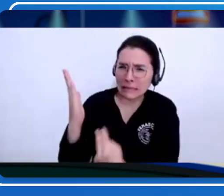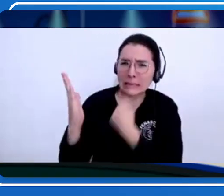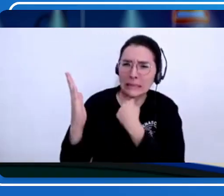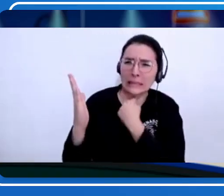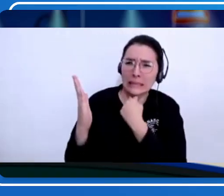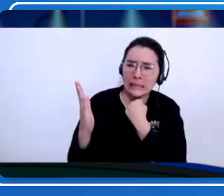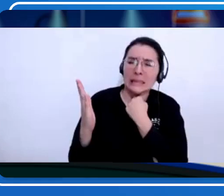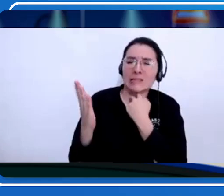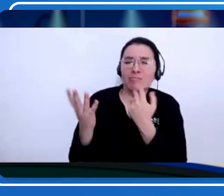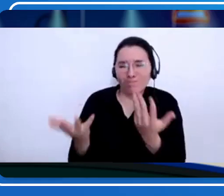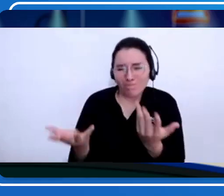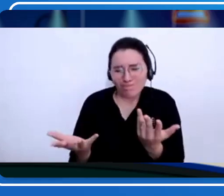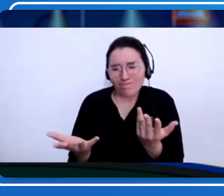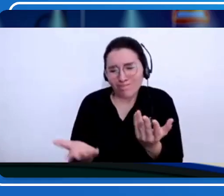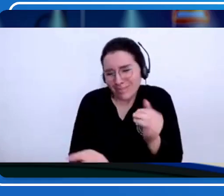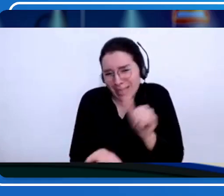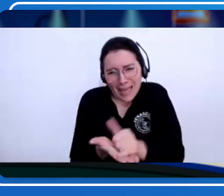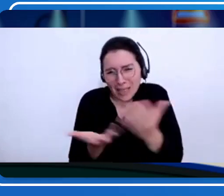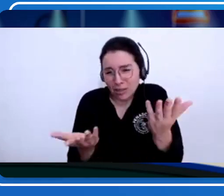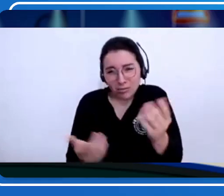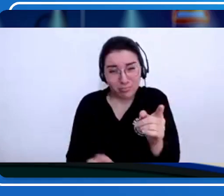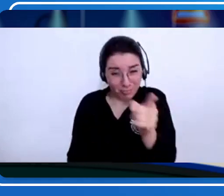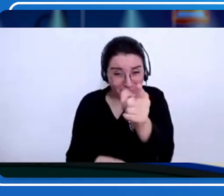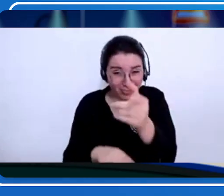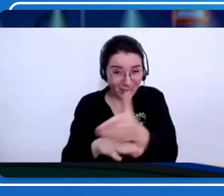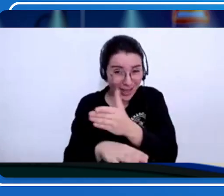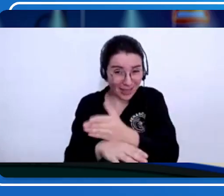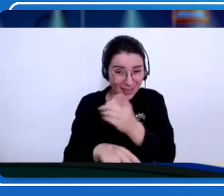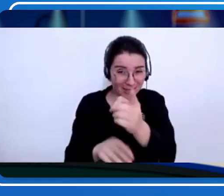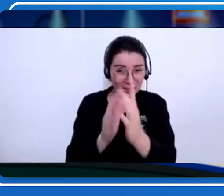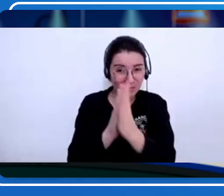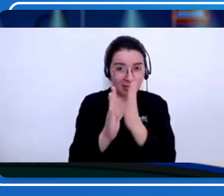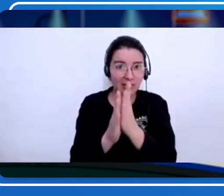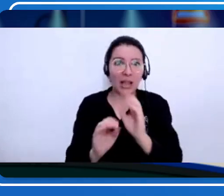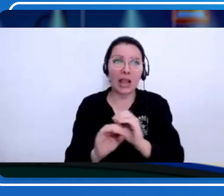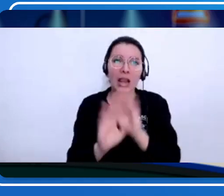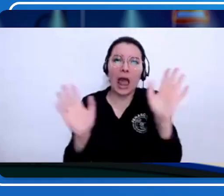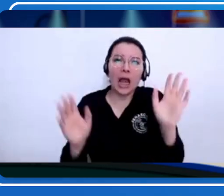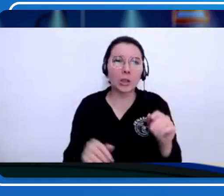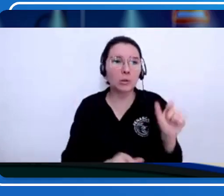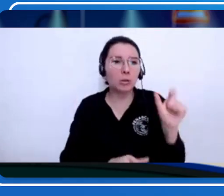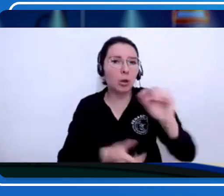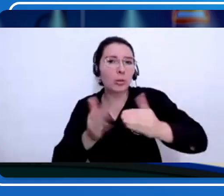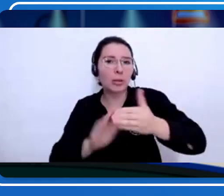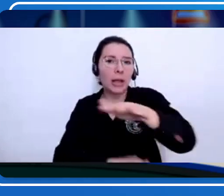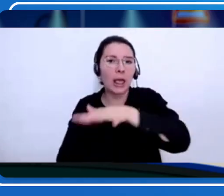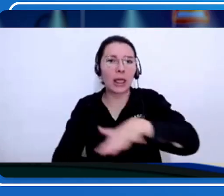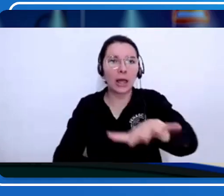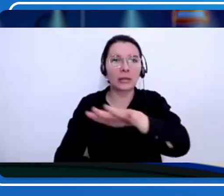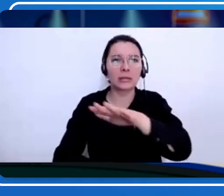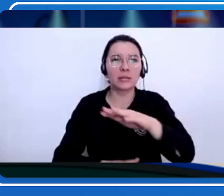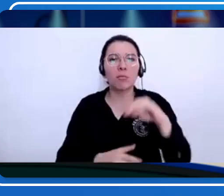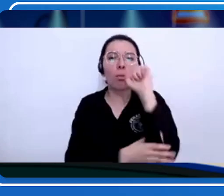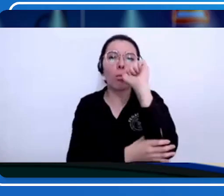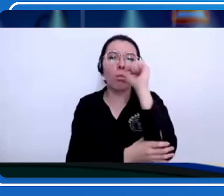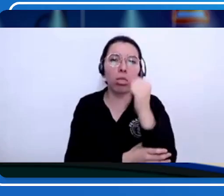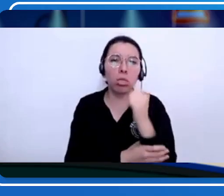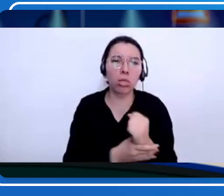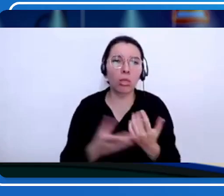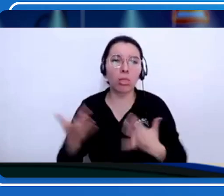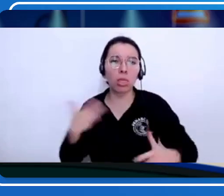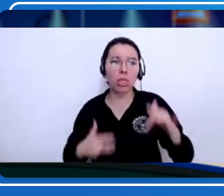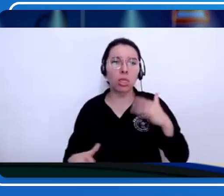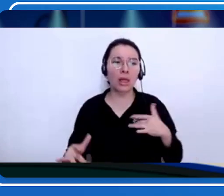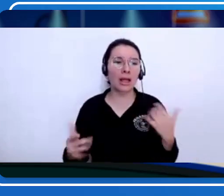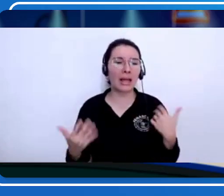nos conduce a eso, y eso, como usted muy bien lo señalaba, pues desestimula o desincentiva la participación, ¿sí? Entonces, frente al